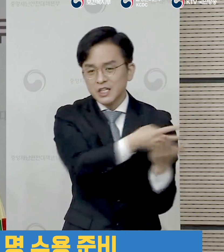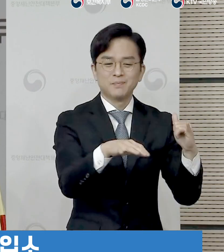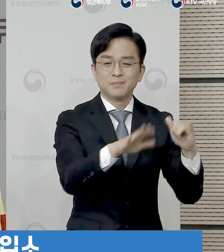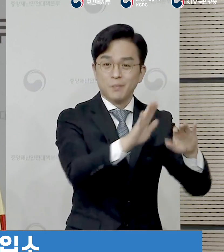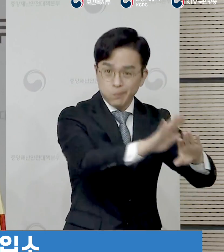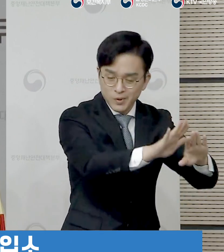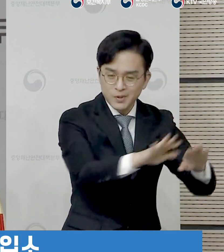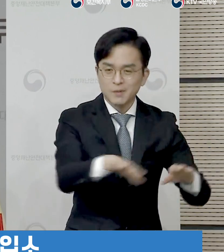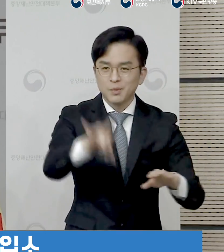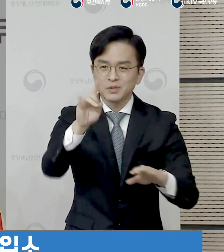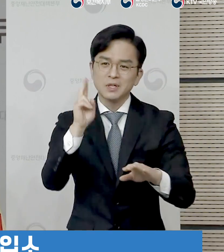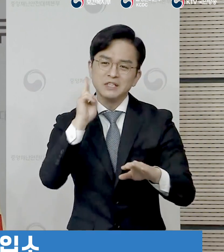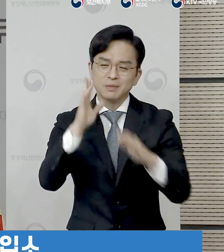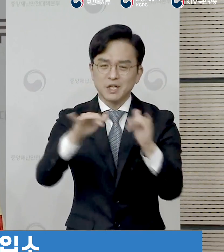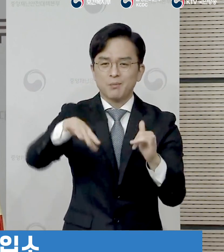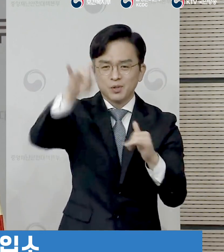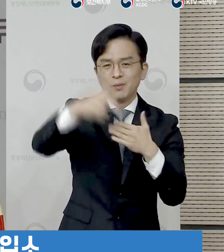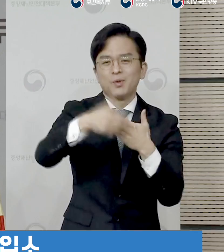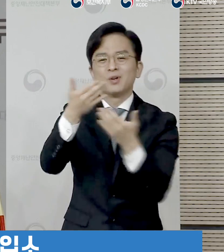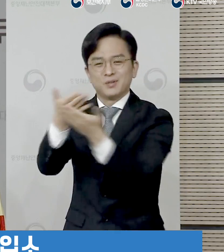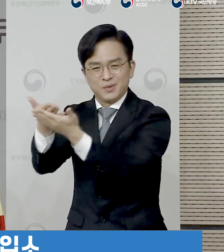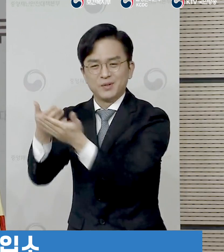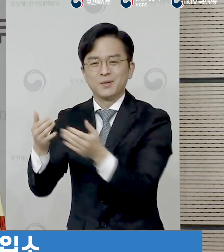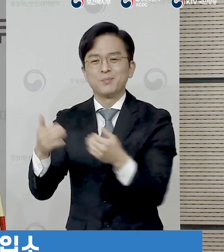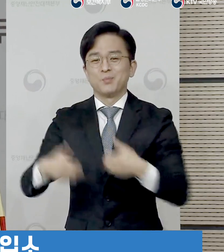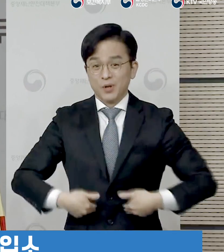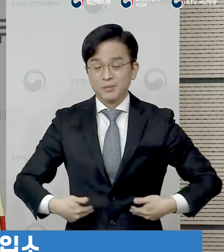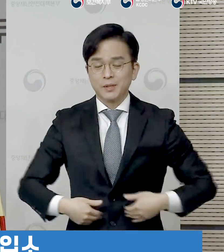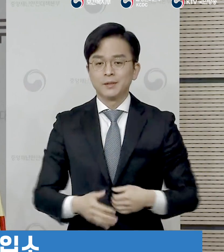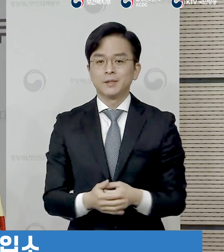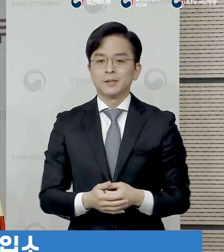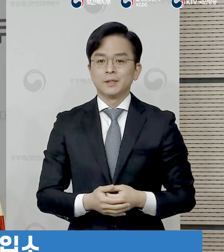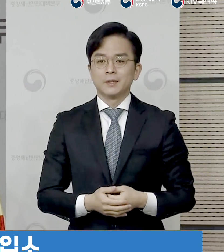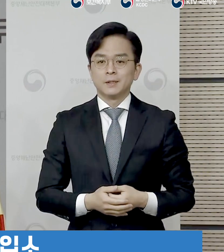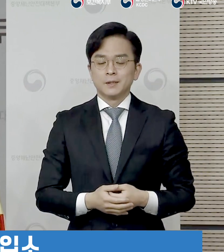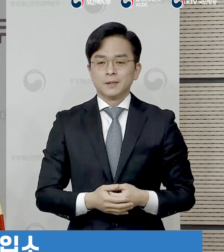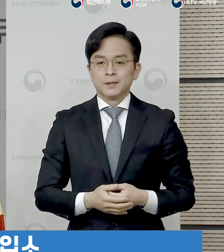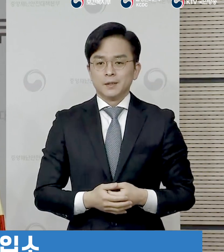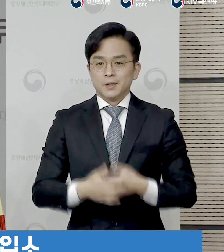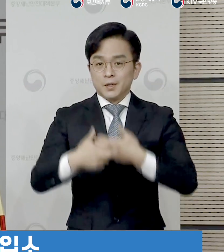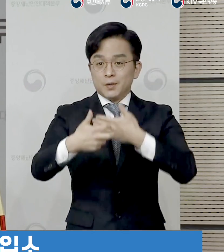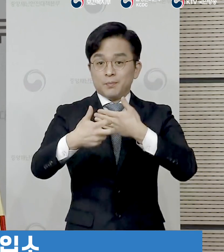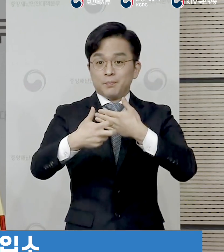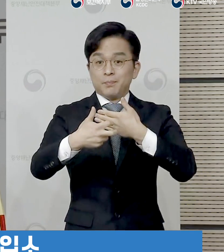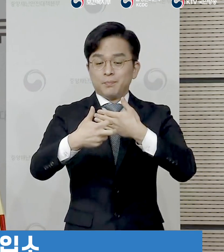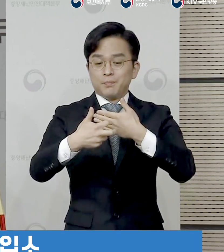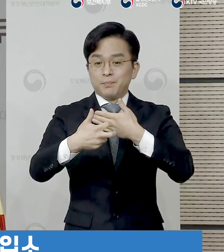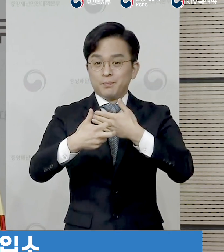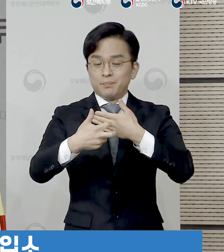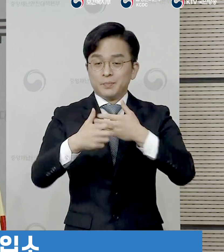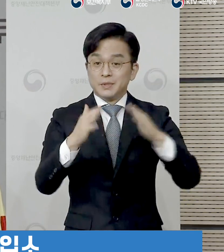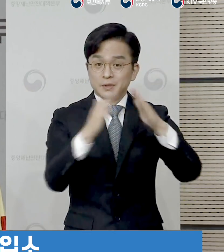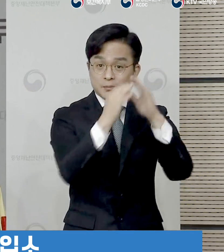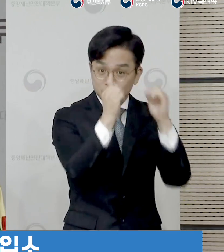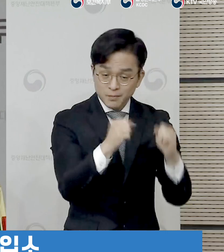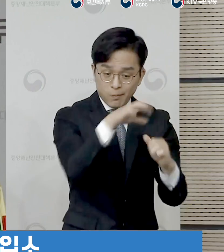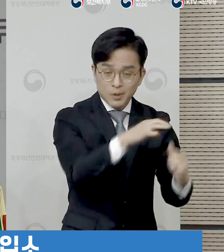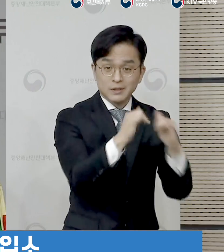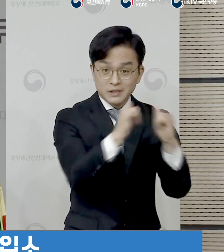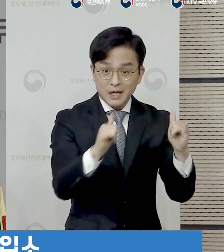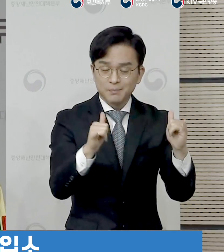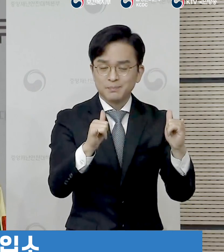당부드립니다. 대구시는 병원의 경증 환자와 오래 대기한 환자부터 생활치료센터로 우선